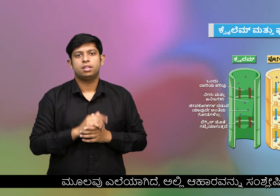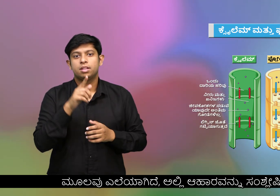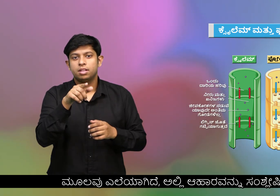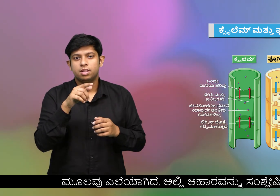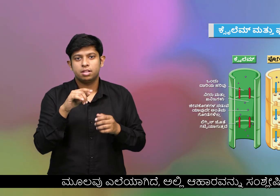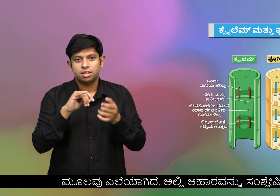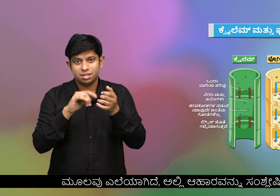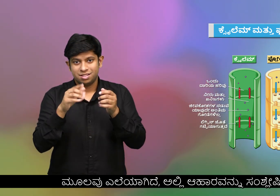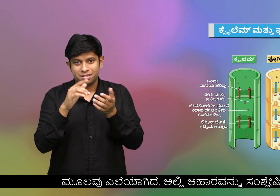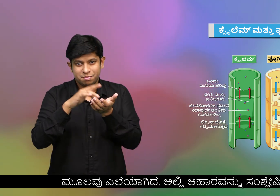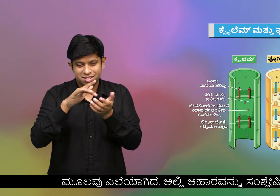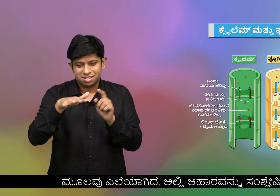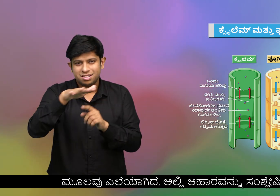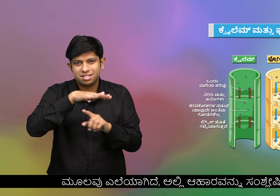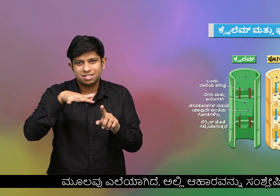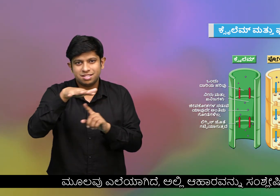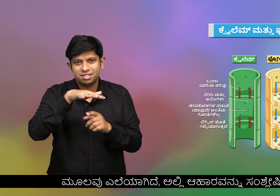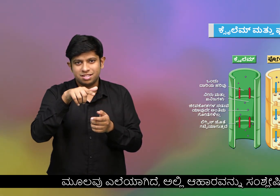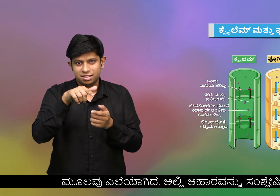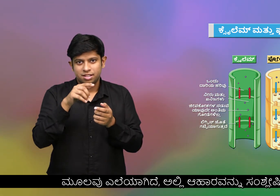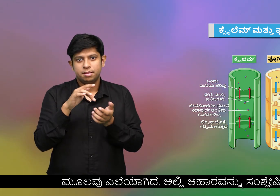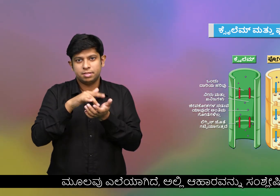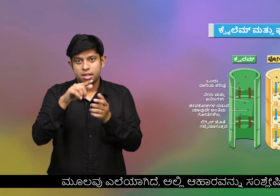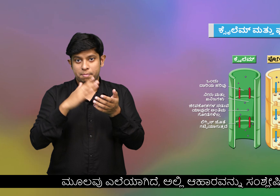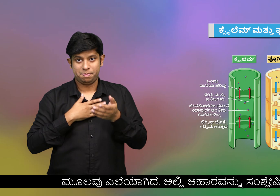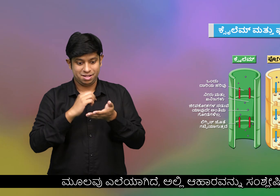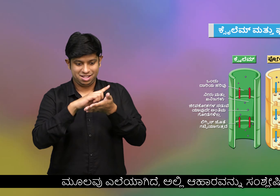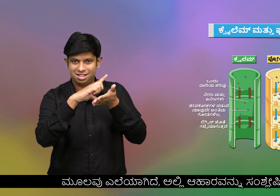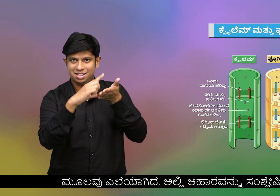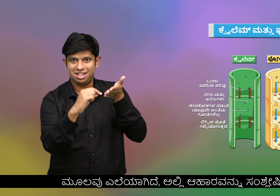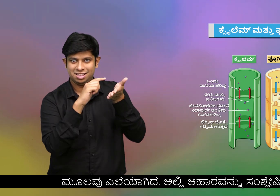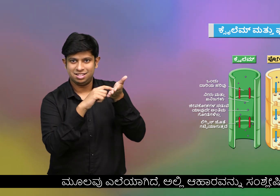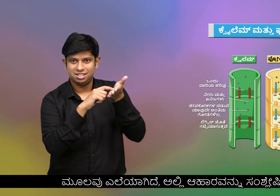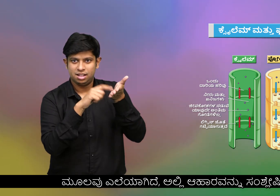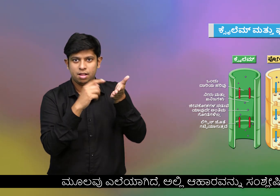ಮೂಲವು ಎಳೆಯಲಾಗಿದೆ, ಅಲ್ಲಿ ಆಹಾರವನ್ನು ಸಂಶ್ಲೇಷಿಸಲಾಗುತ್ತದೆ